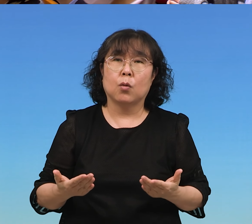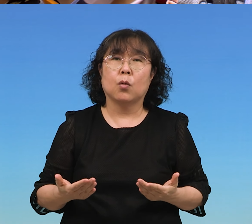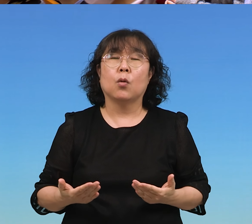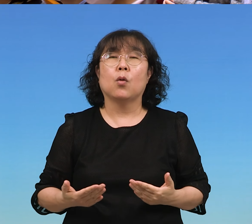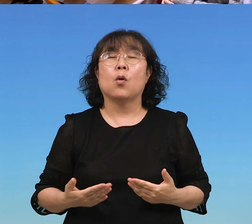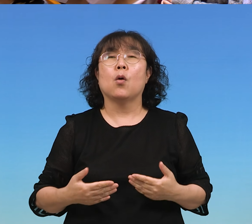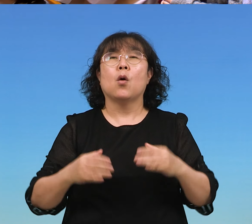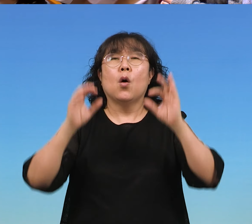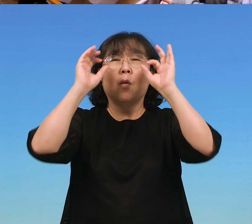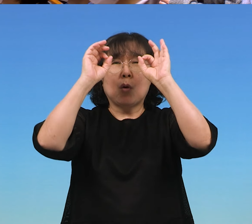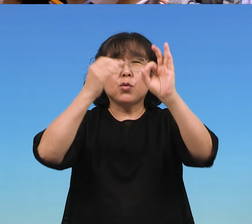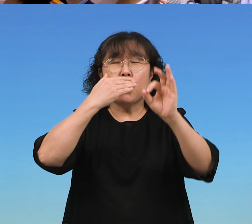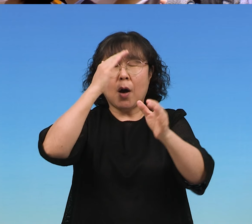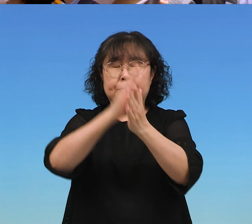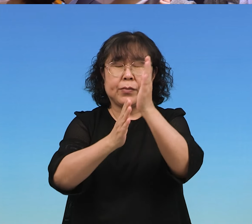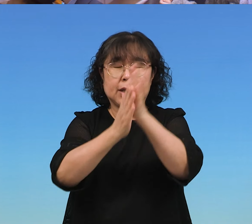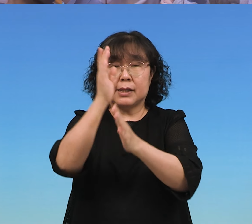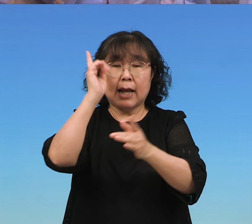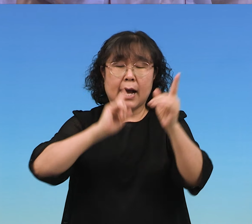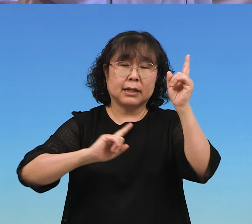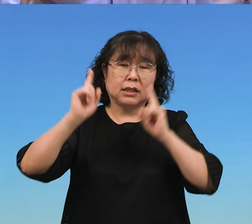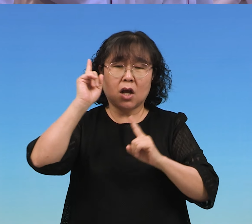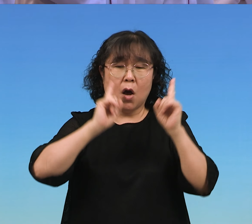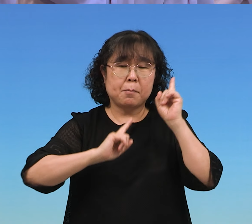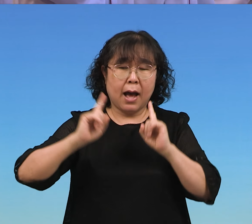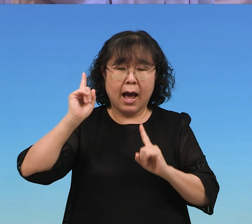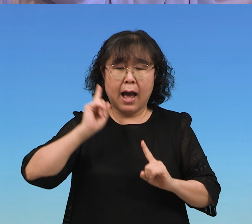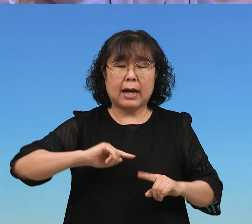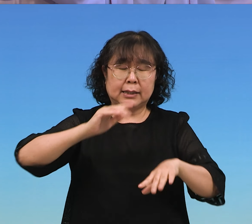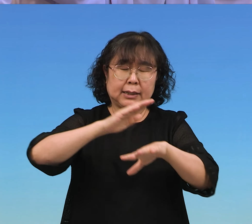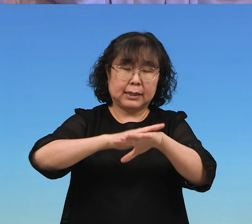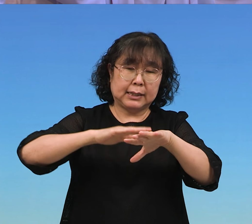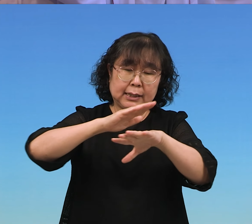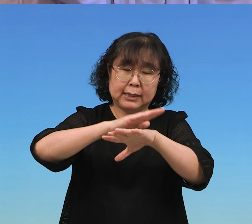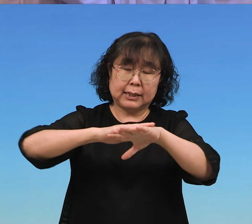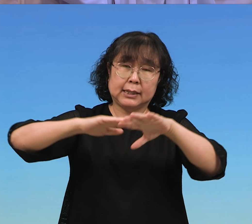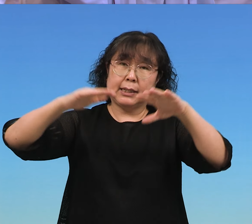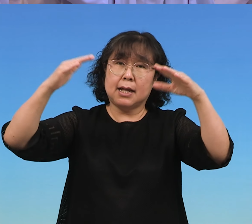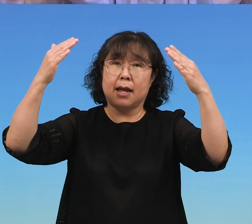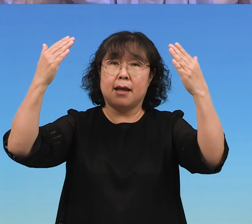고치시고, 볼 수 없는 상처 만지시네.